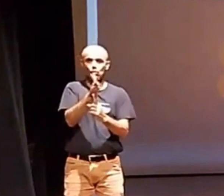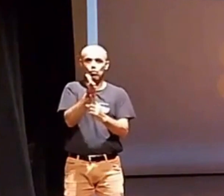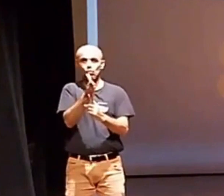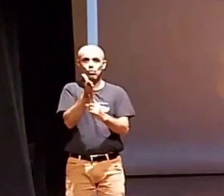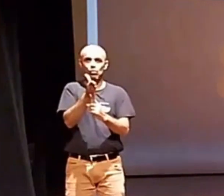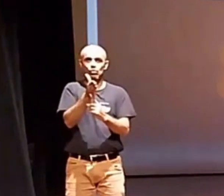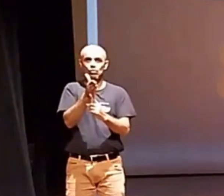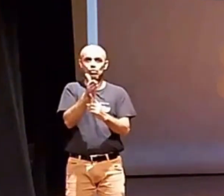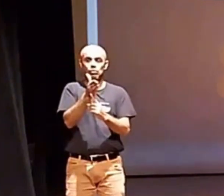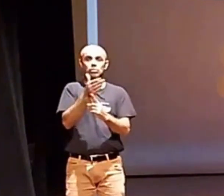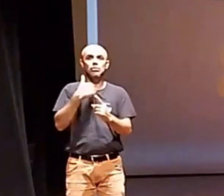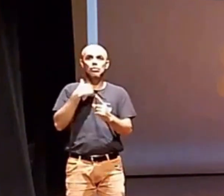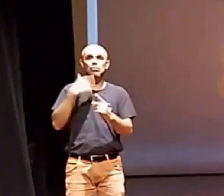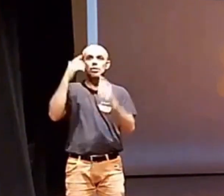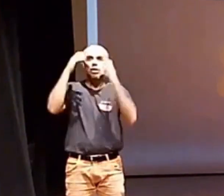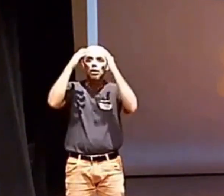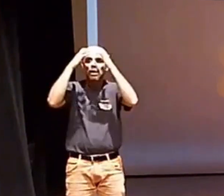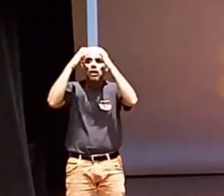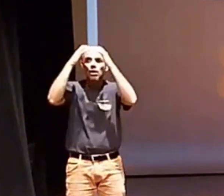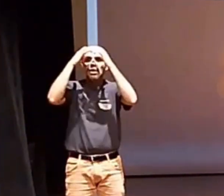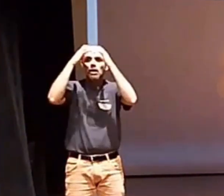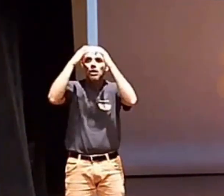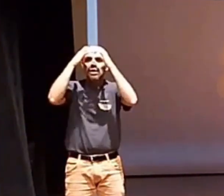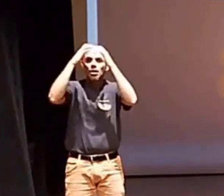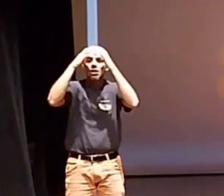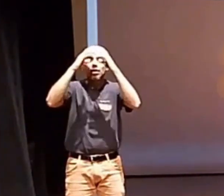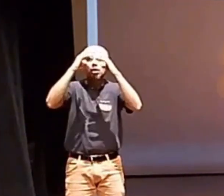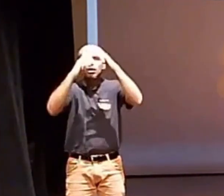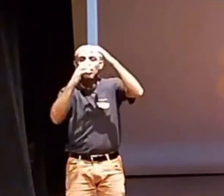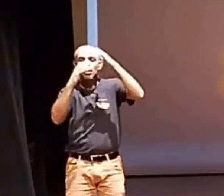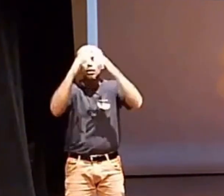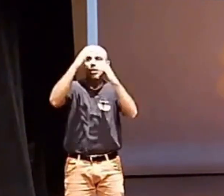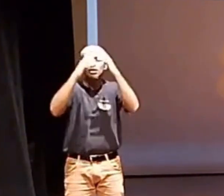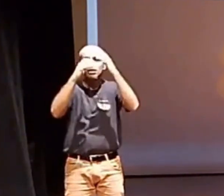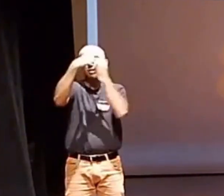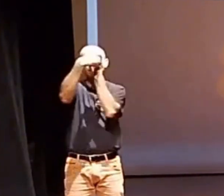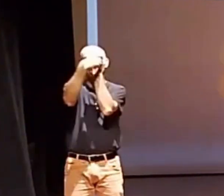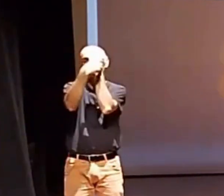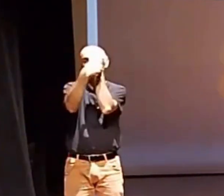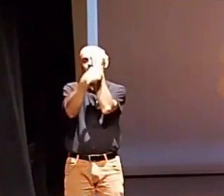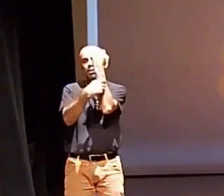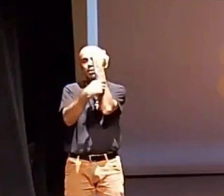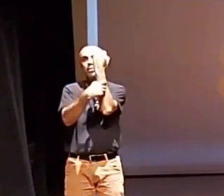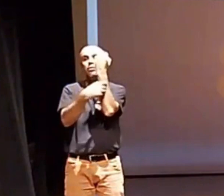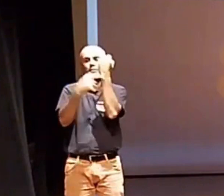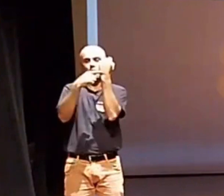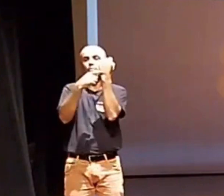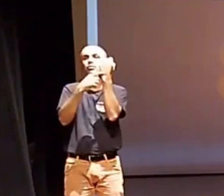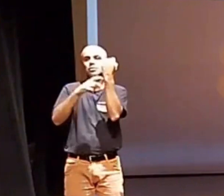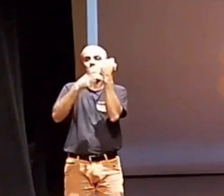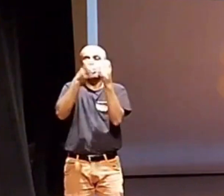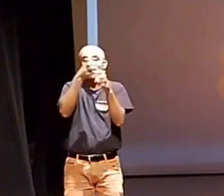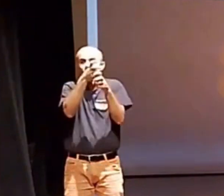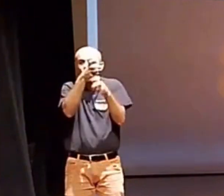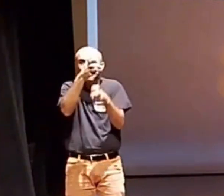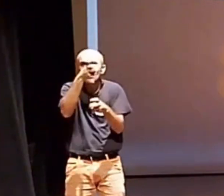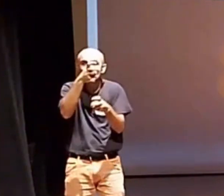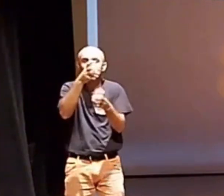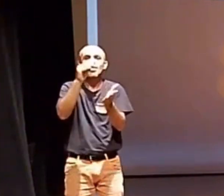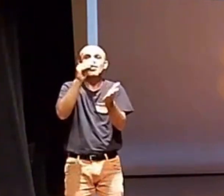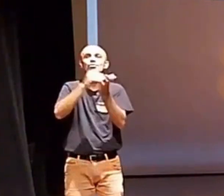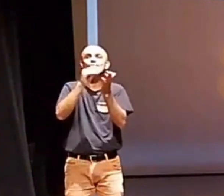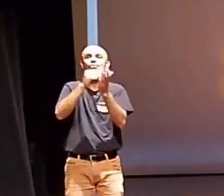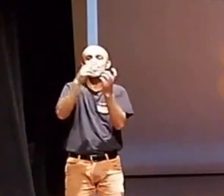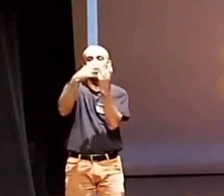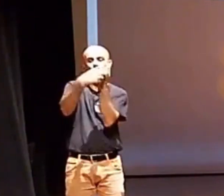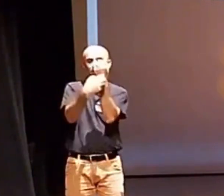gravidade, os meus cristais têm que se alinhar em relação à minha cervical. Uma cervical retificada, que é aquela cervical sem uma